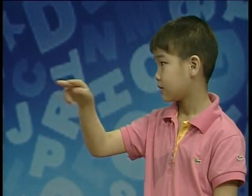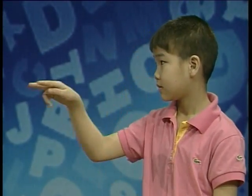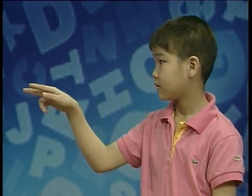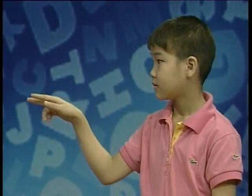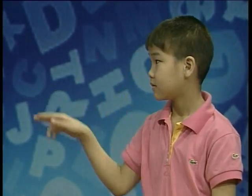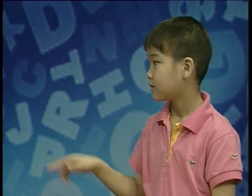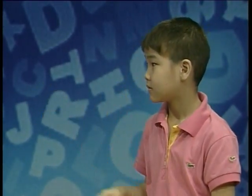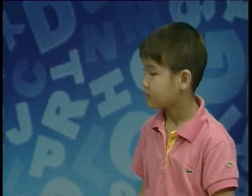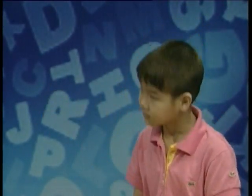Nhìn